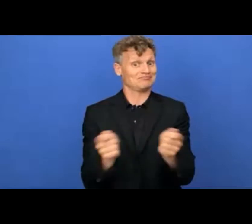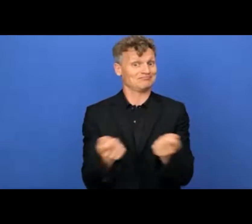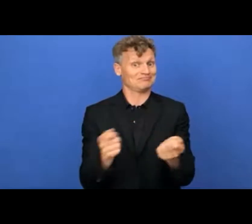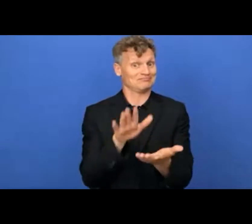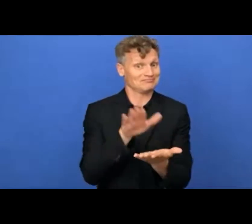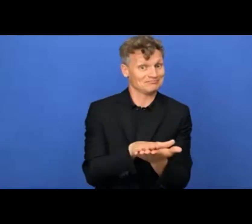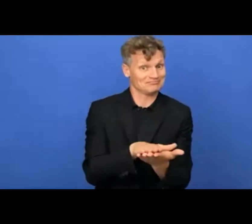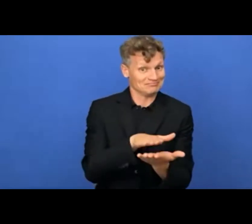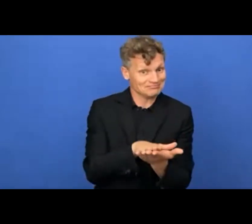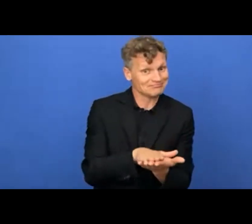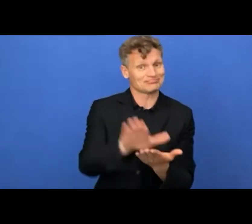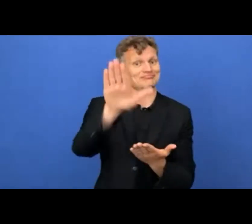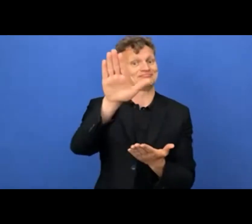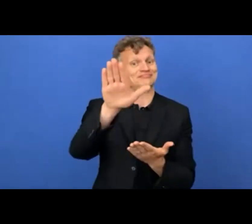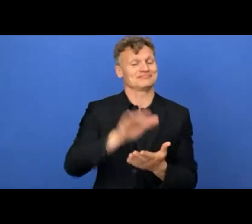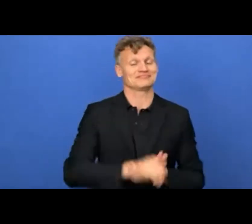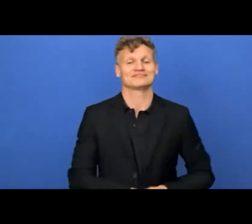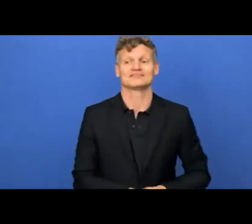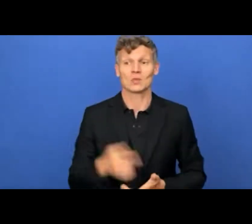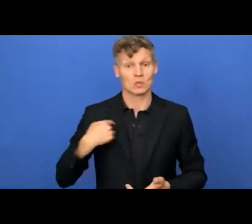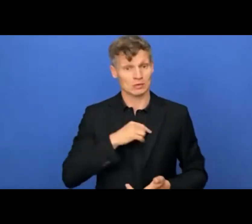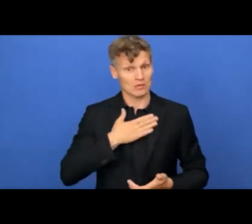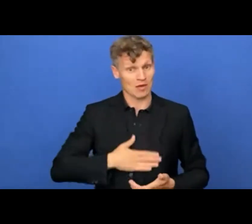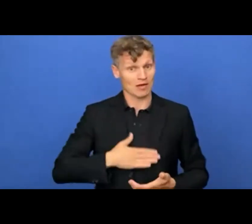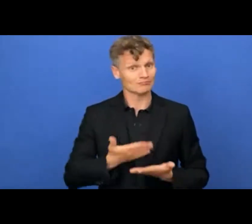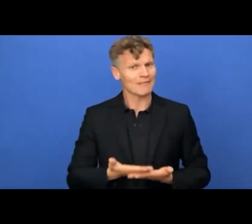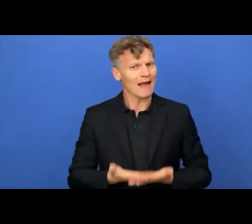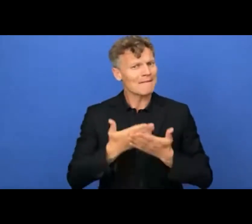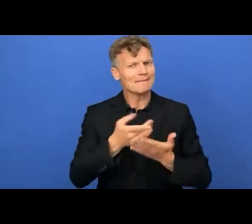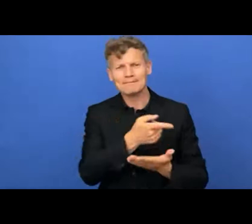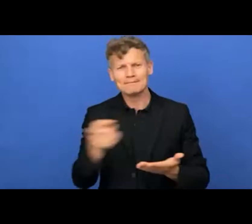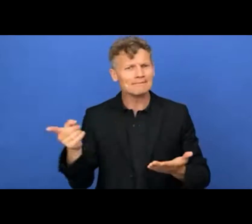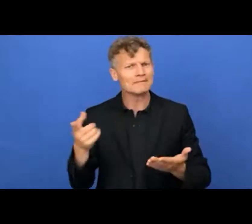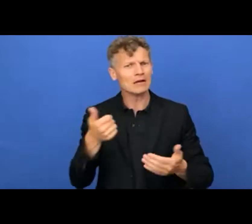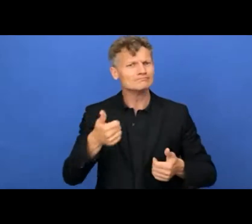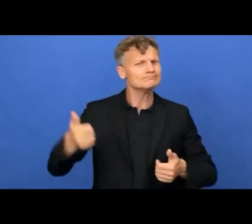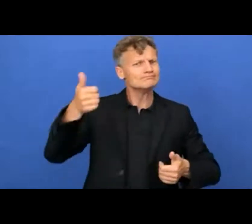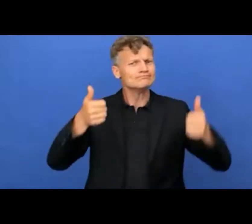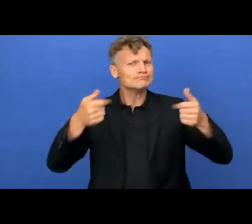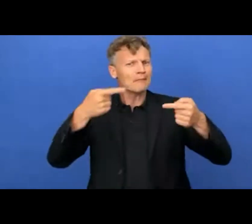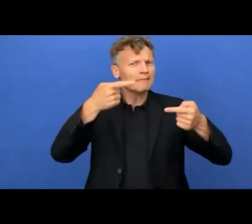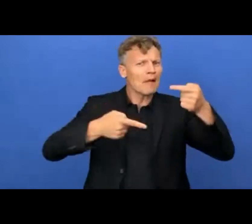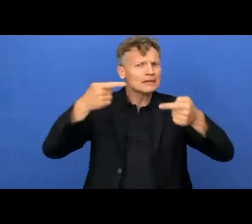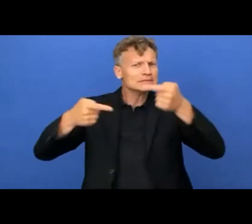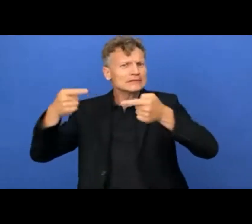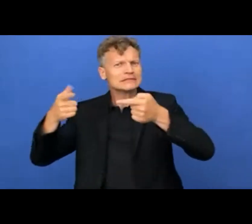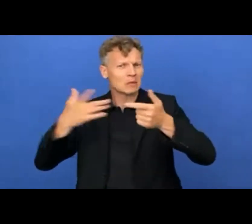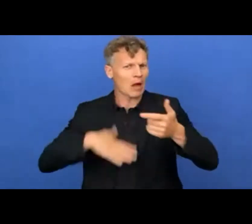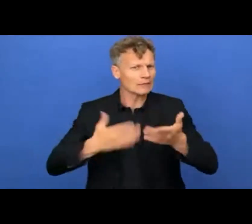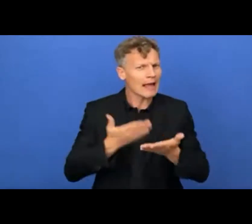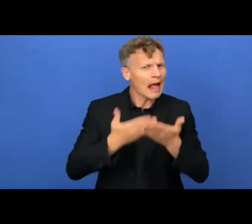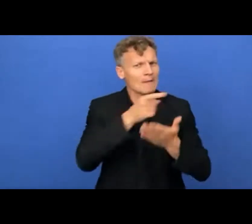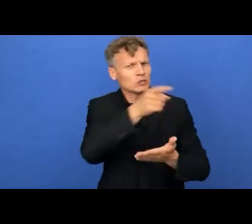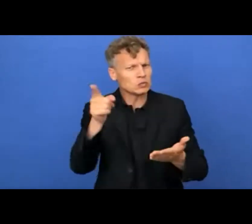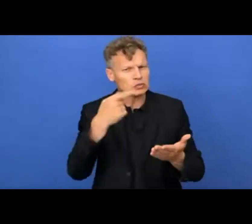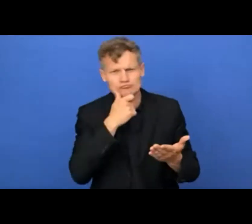à construire des sociétés inclusives grâce à l'éducation et à la protection de la petite enfance. Et nous savons, nous tous savons